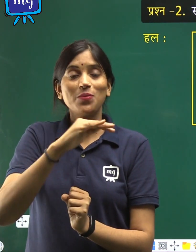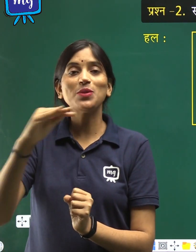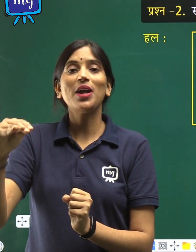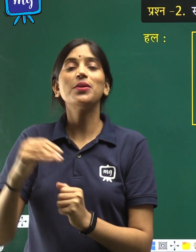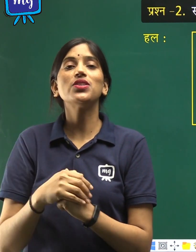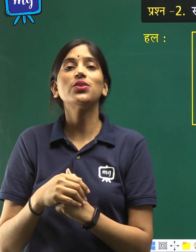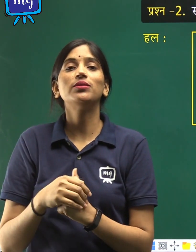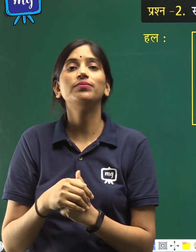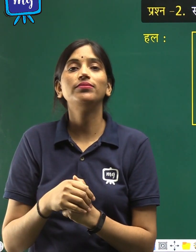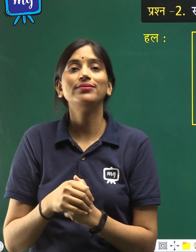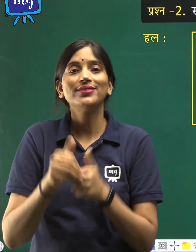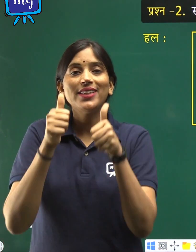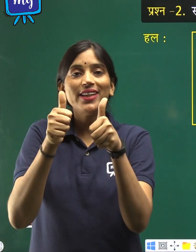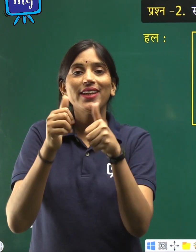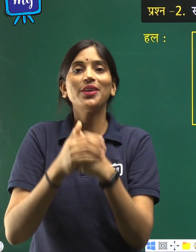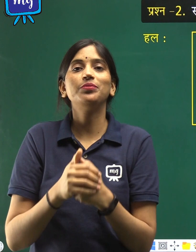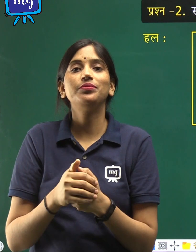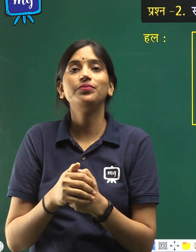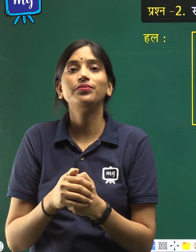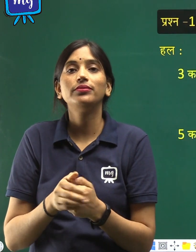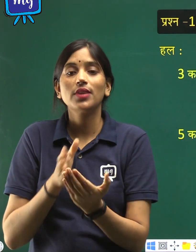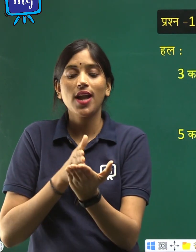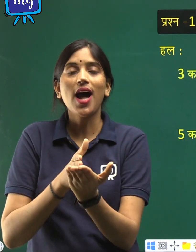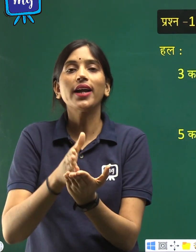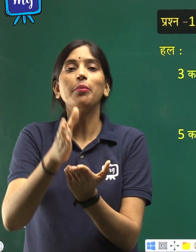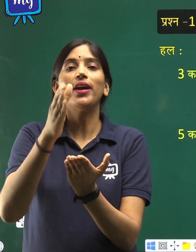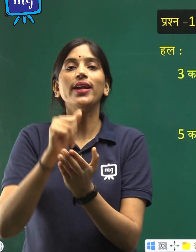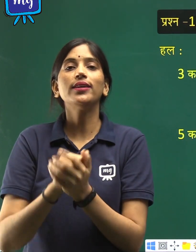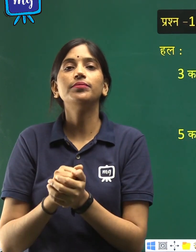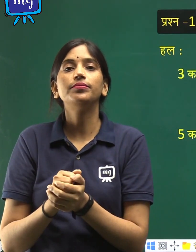बच्चों? ठीक है। आगे बढ़ें।